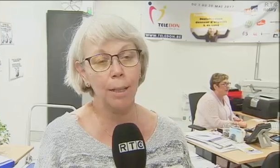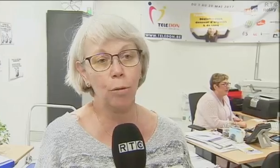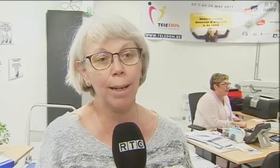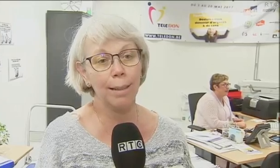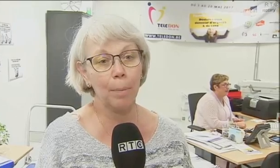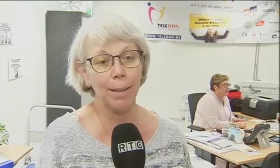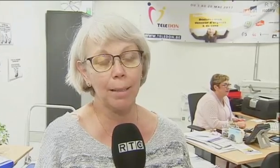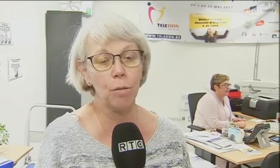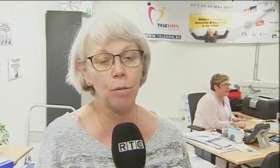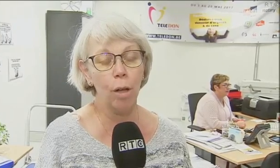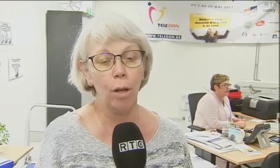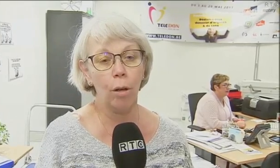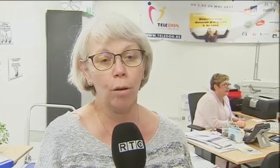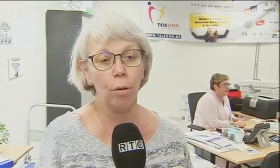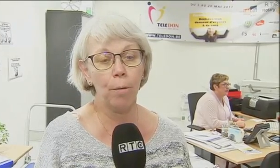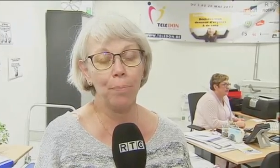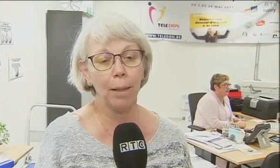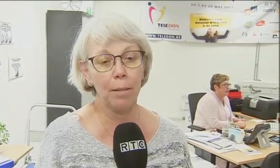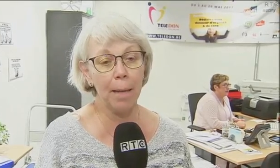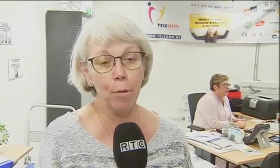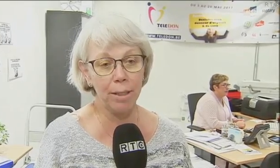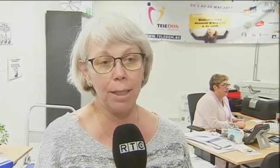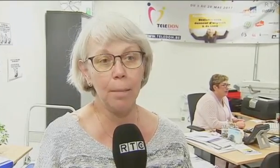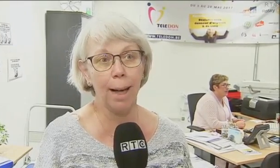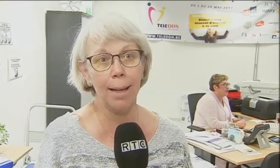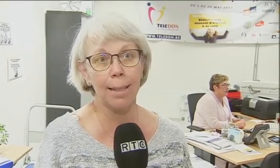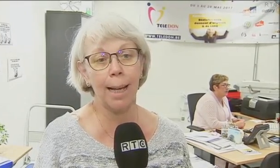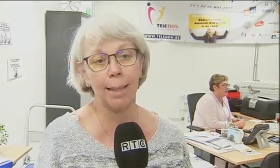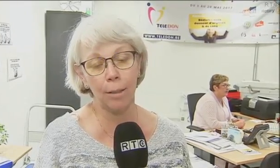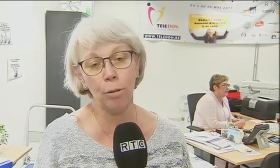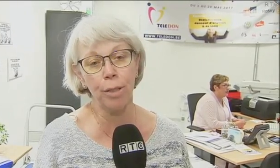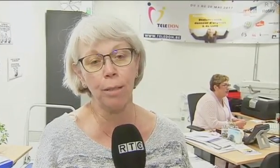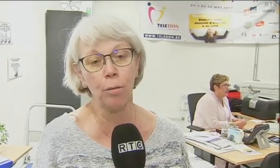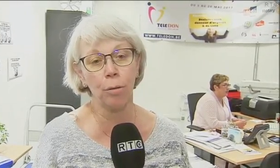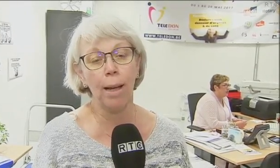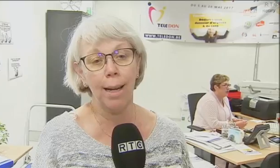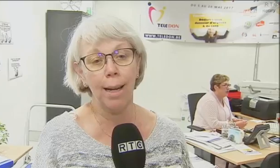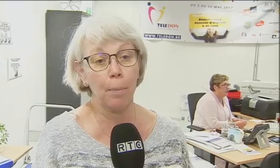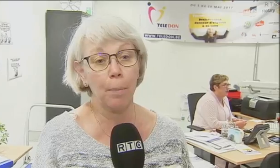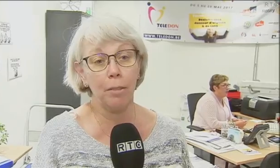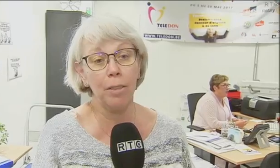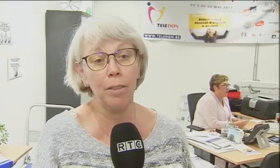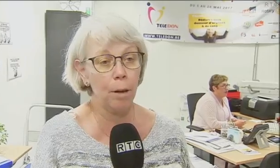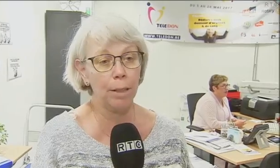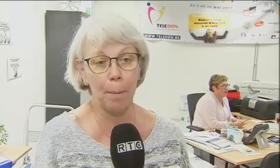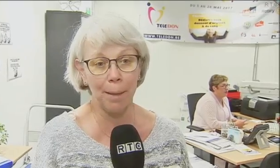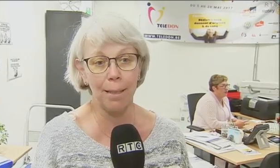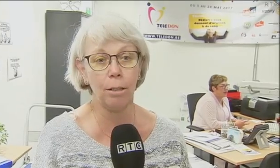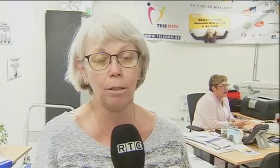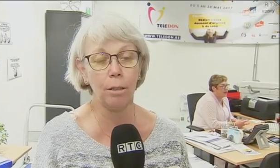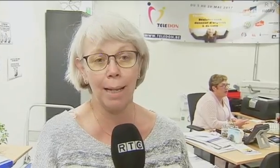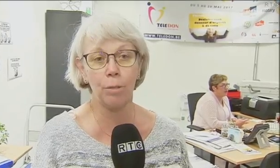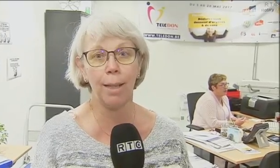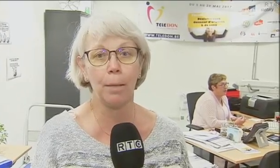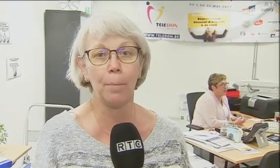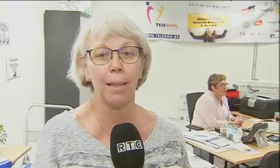mot de passe. Et donc l'interprétation est possible grâce à la technologie. Donc l'interprète physiquement n'est